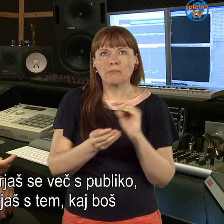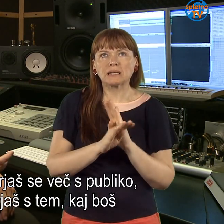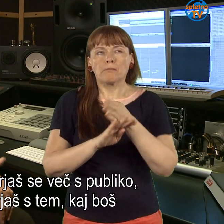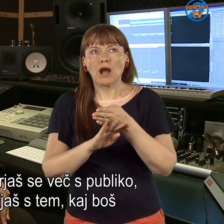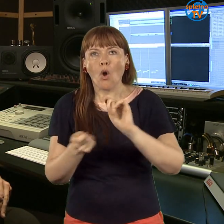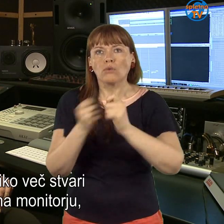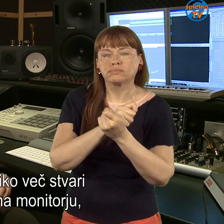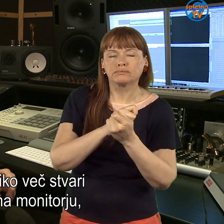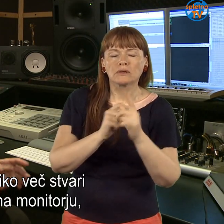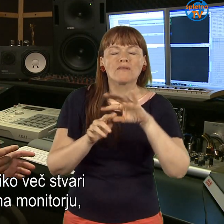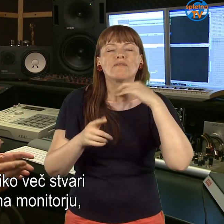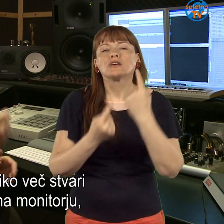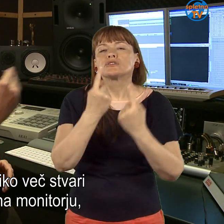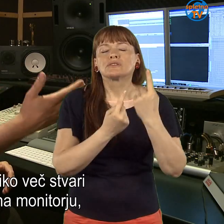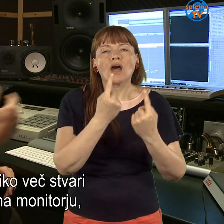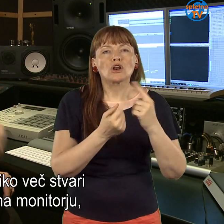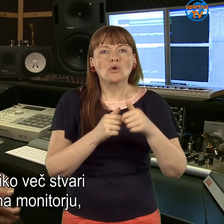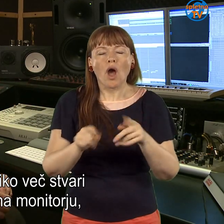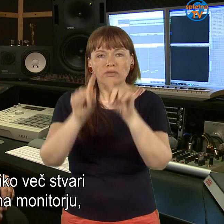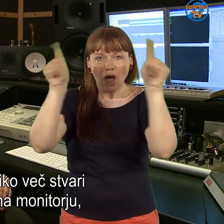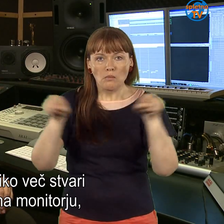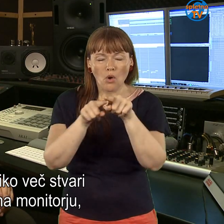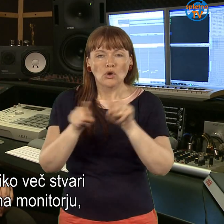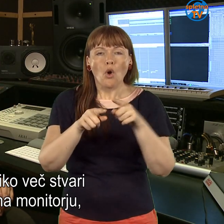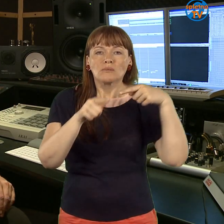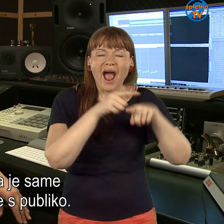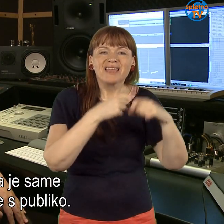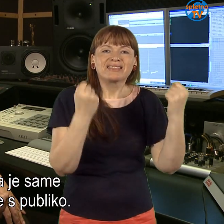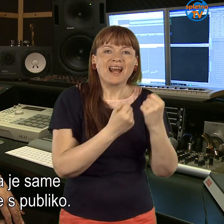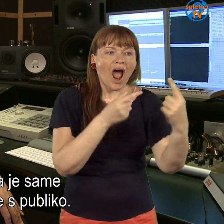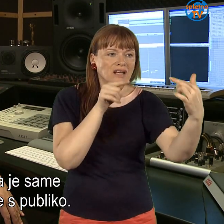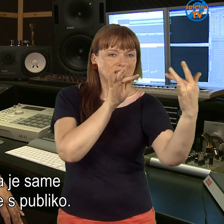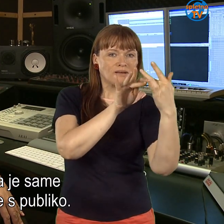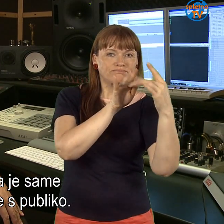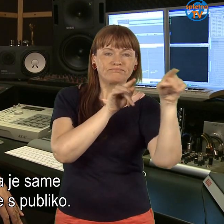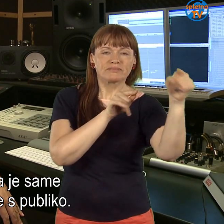Veliko več stvari se dogaja pol na monitorju, kot recimo interakcija z samo publiko.